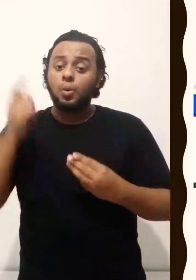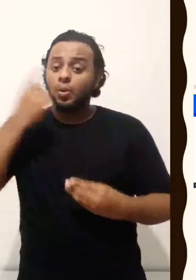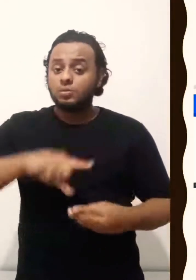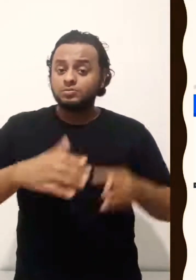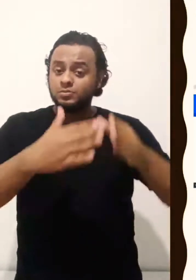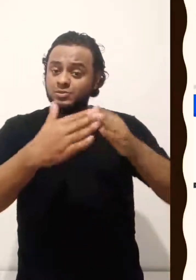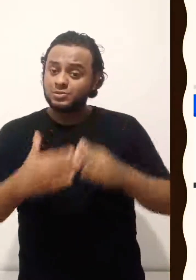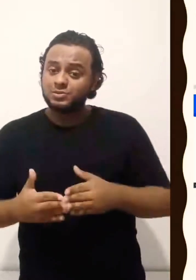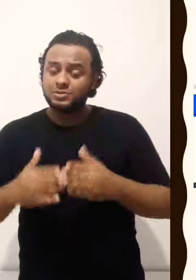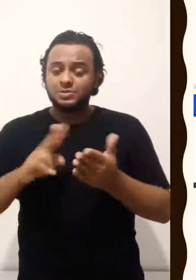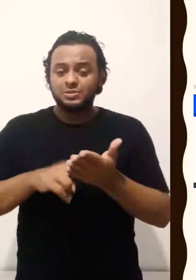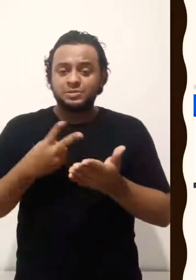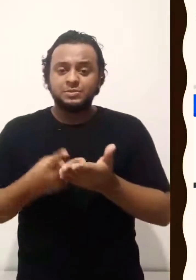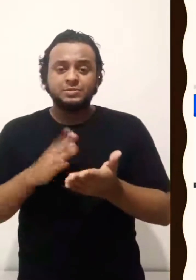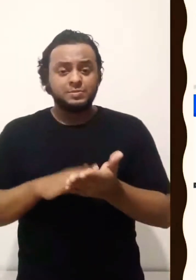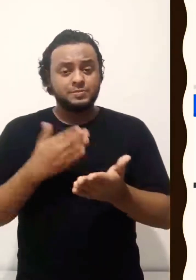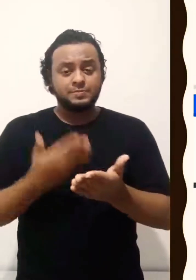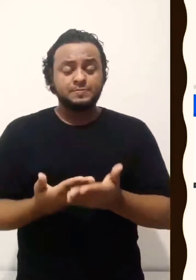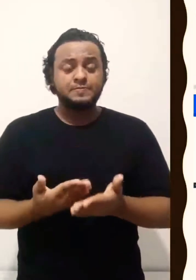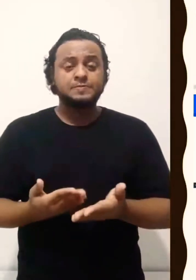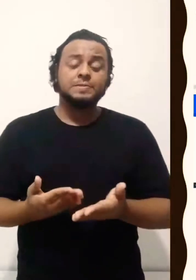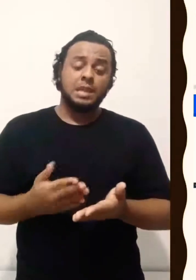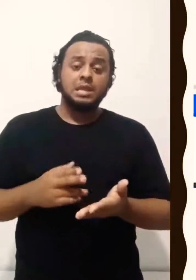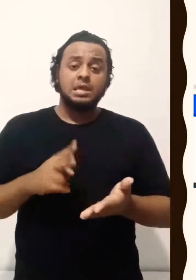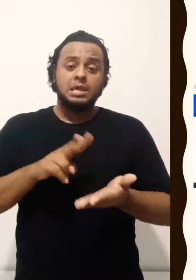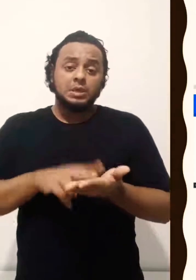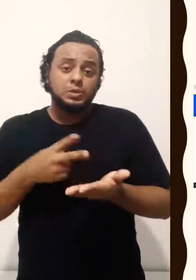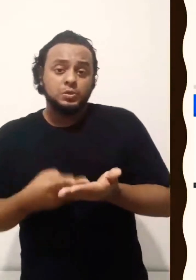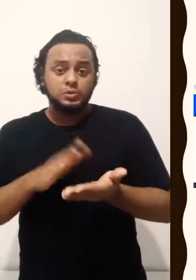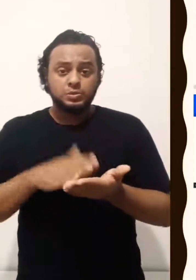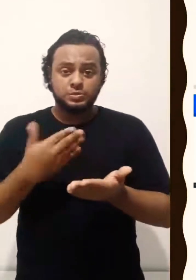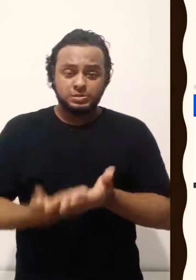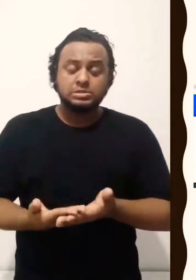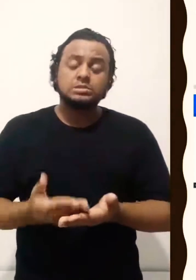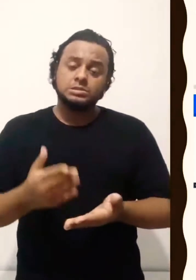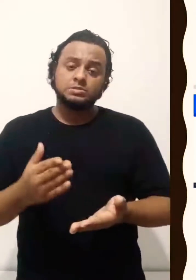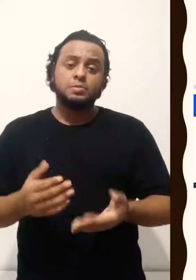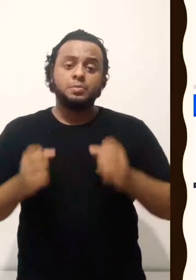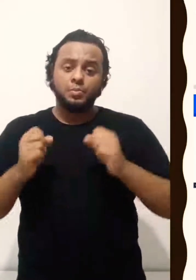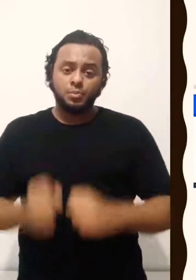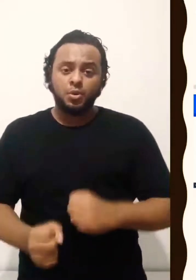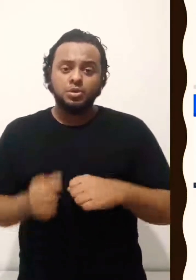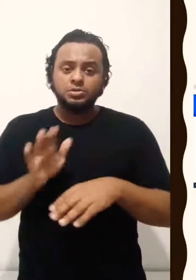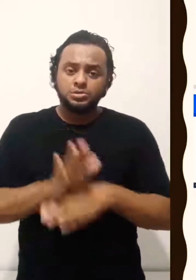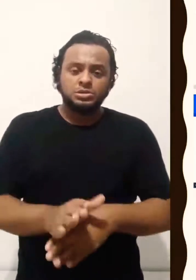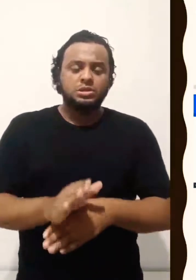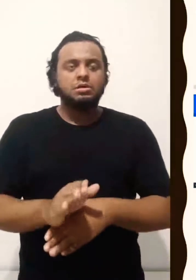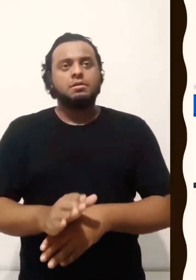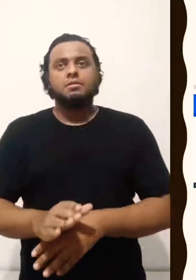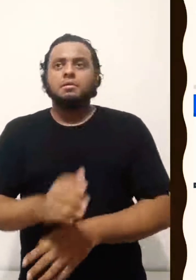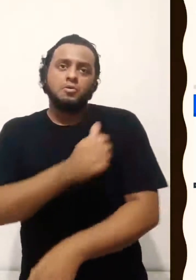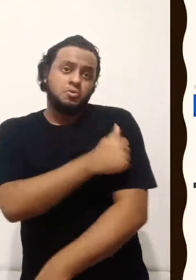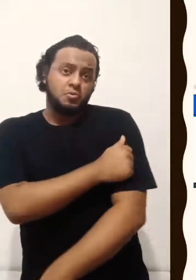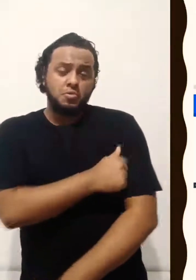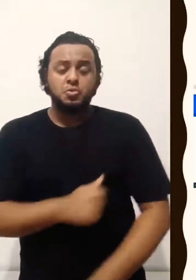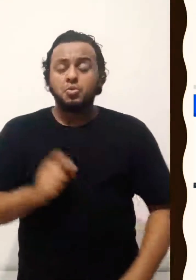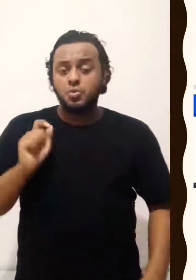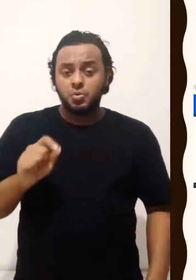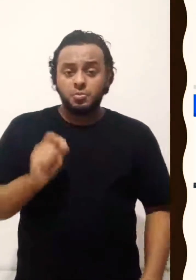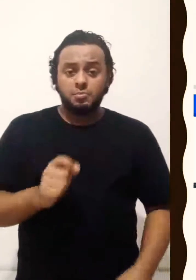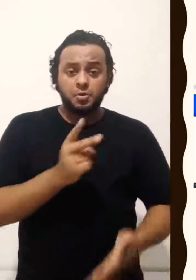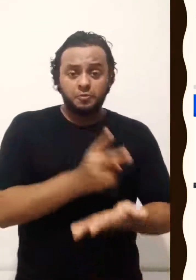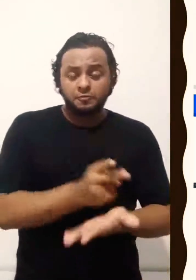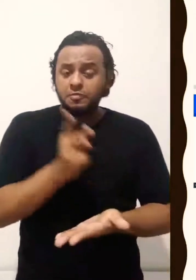consegue solicitar um intérprete, tá? Esse intérprete ele vai atender as demandas fixas do aluno, se ele